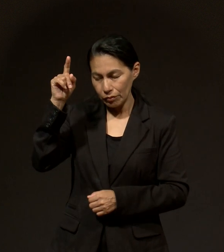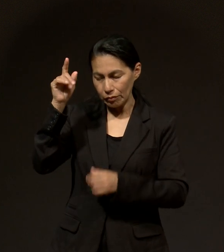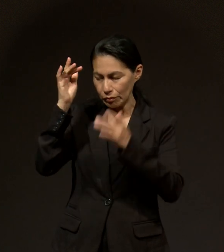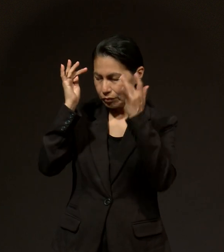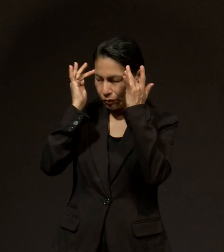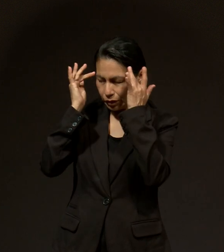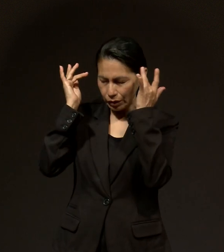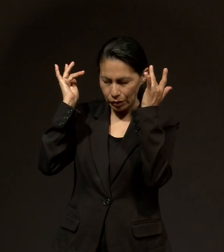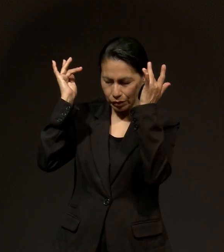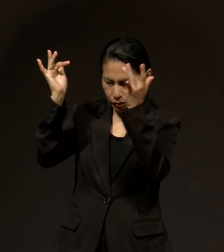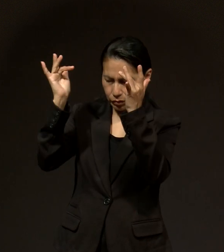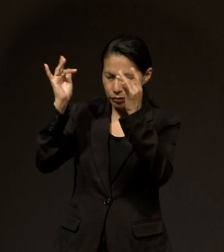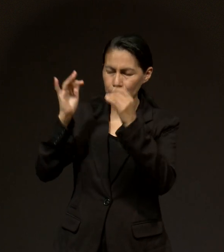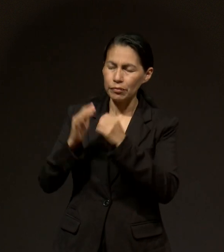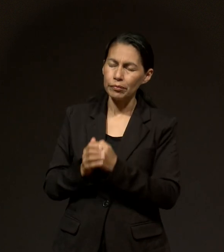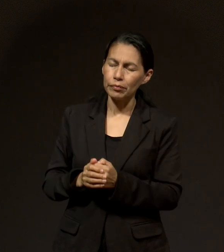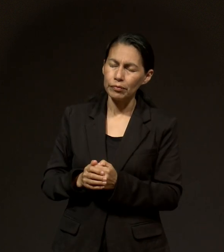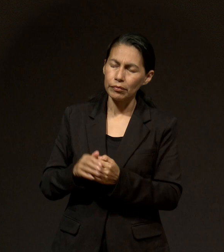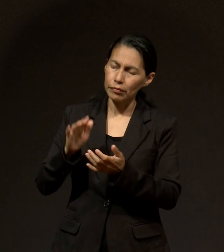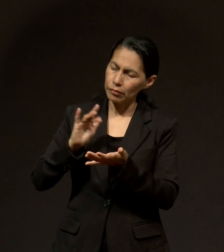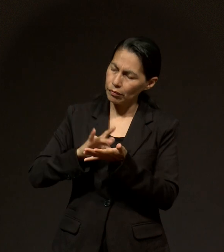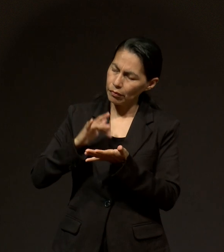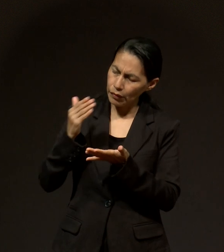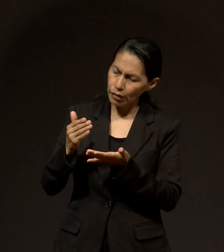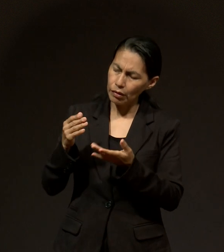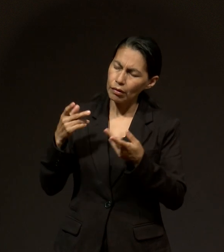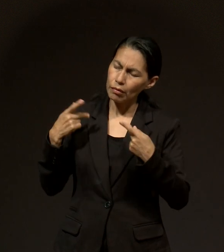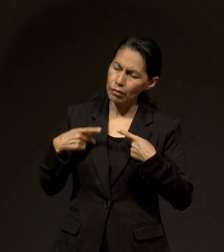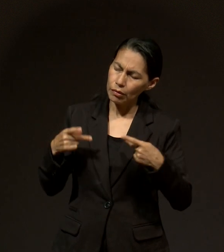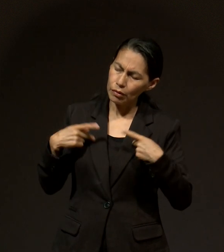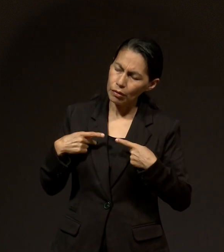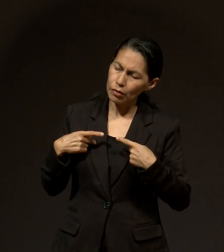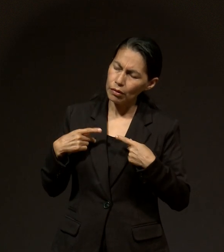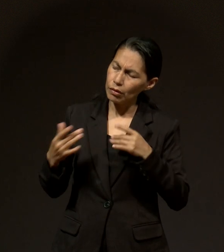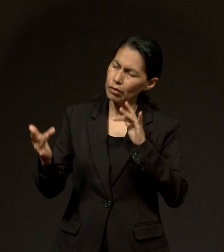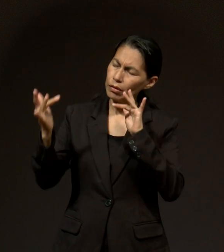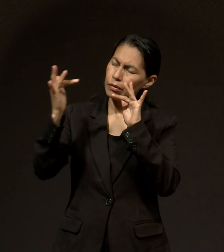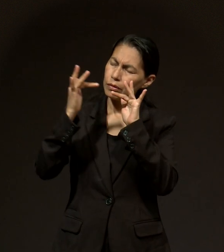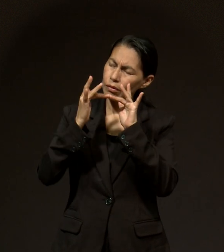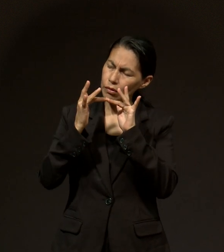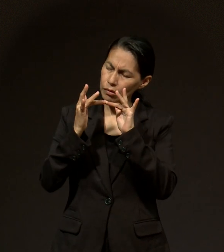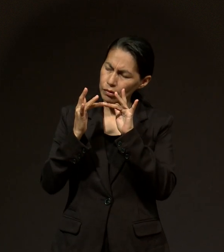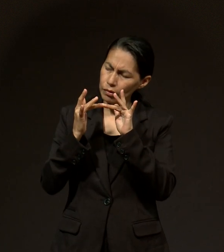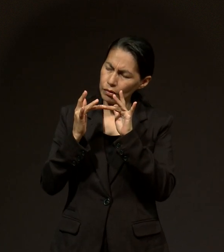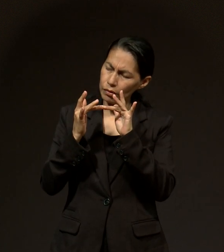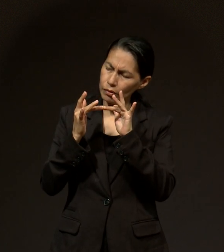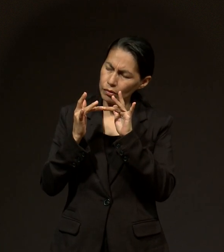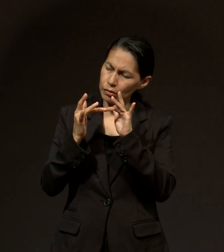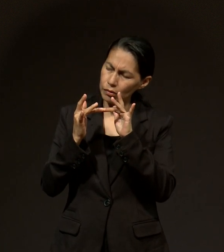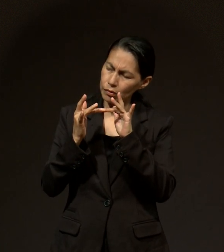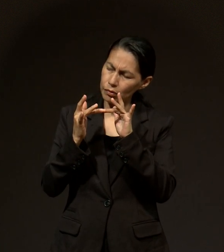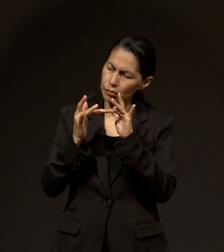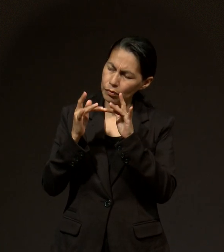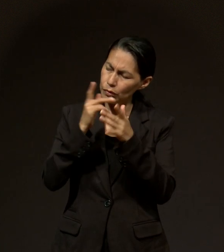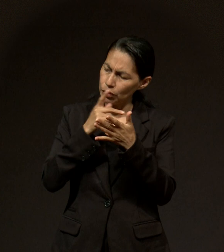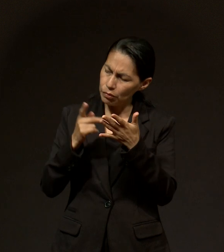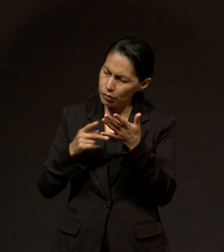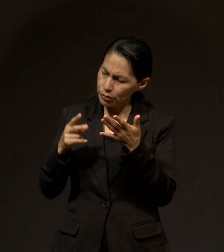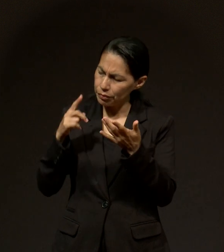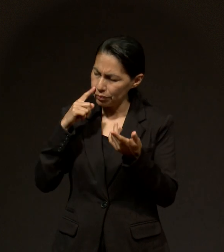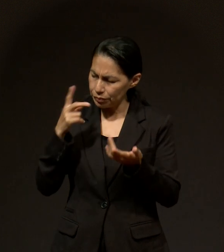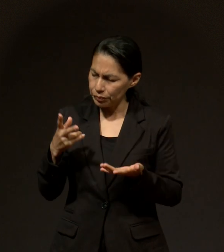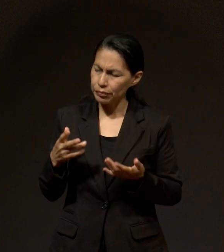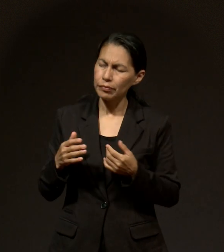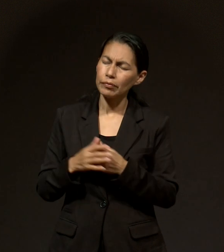Porque te damos muchas gracias Por todas las personas Que se conectaron Y vieron este en vivo Te pido por cada